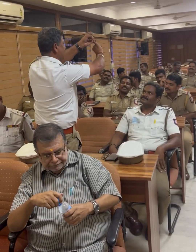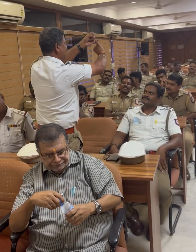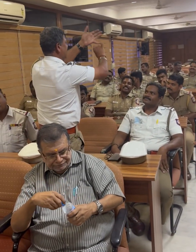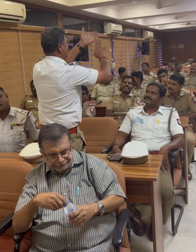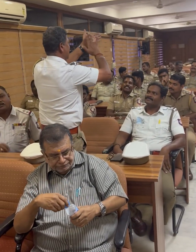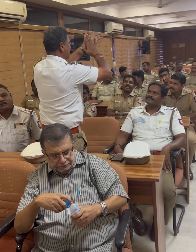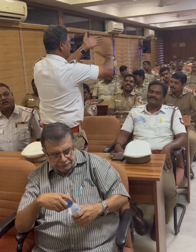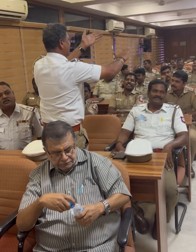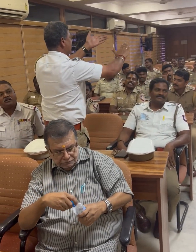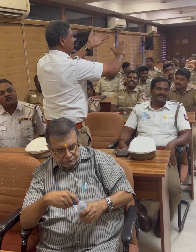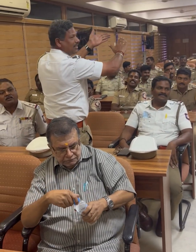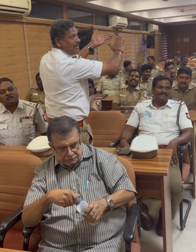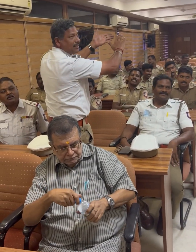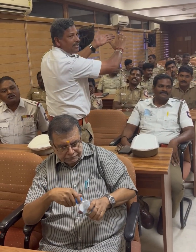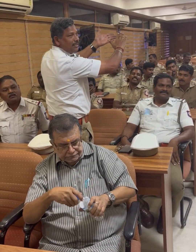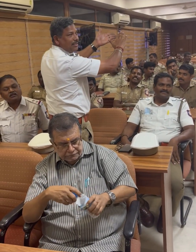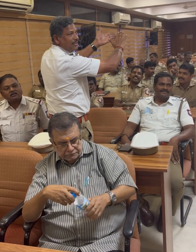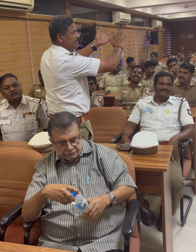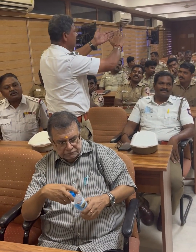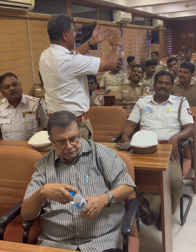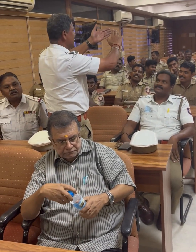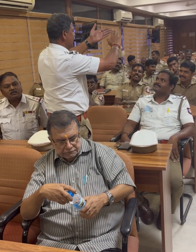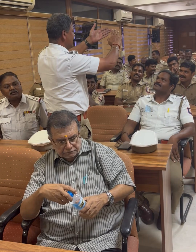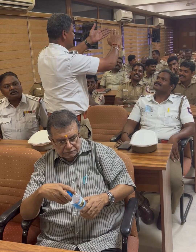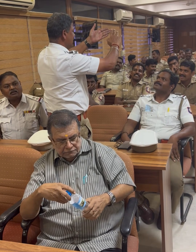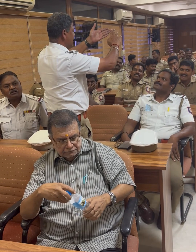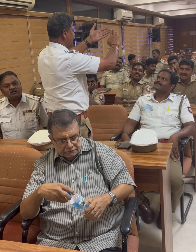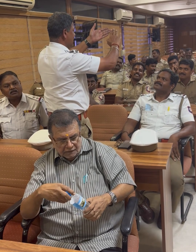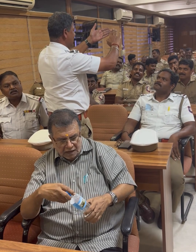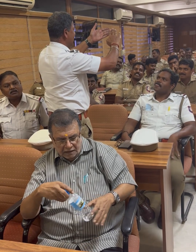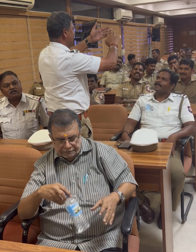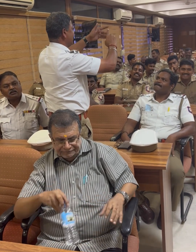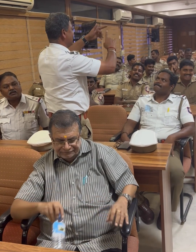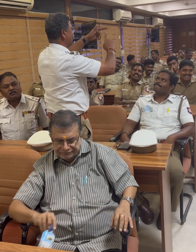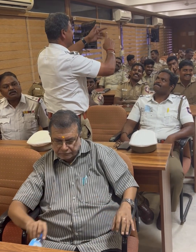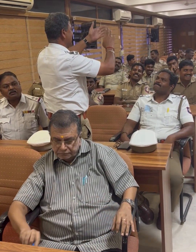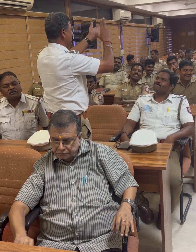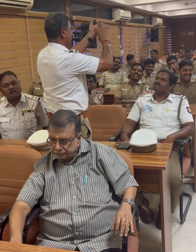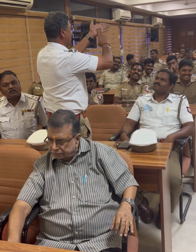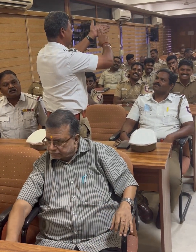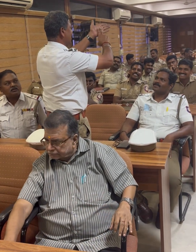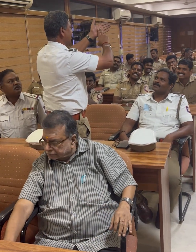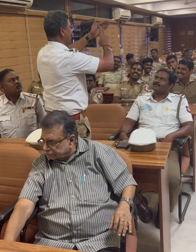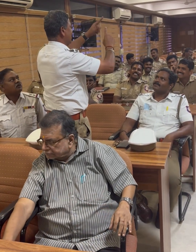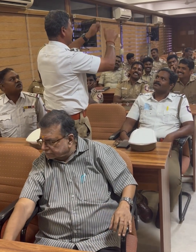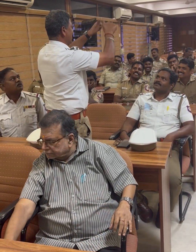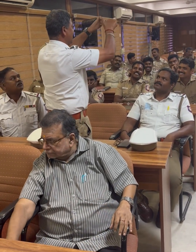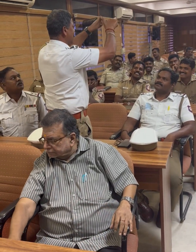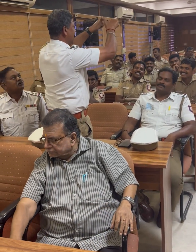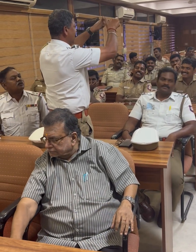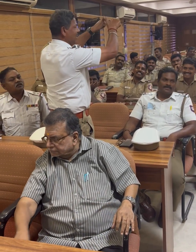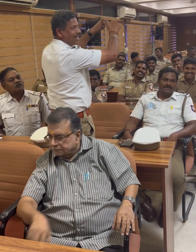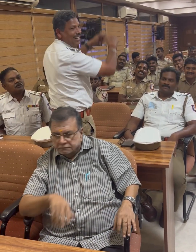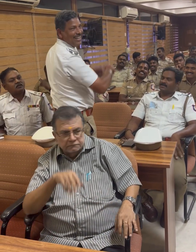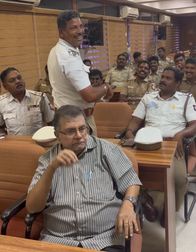ஒரு லெட்டர் மத்தியில மிஸ் பண்ணீங்க. திரும்ப ஃபர்ஸ்ட் டைம் பண்ணுங்க.